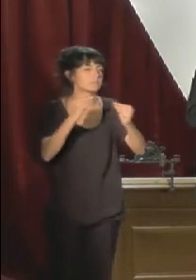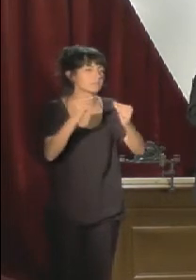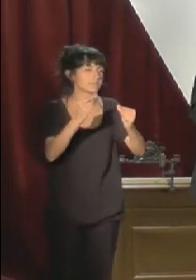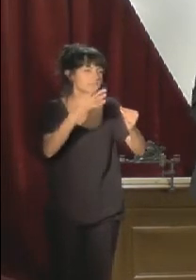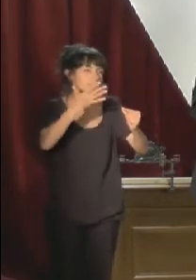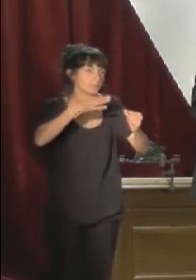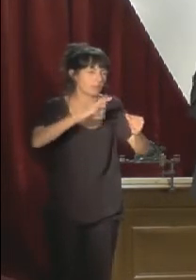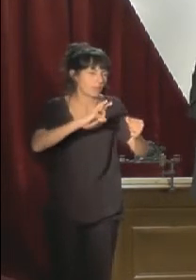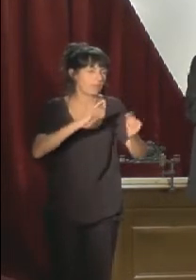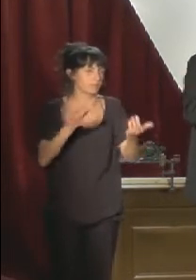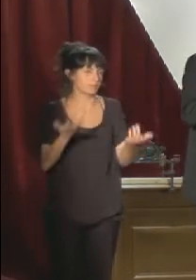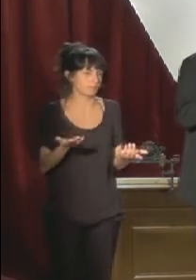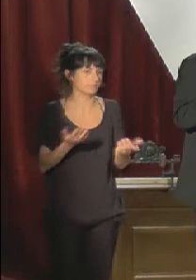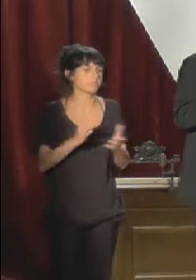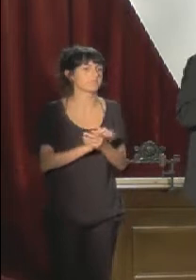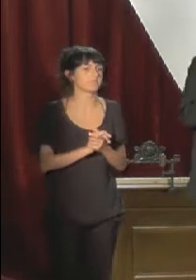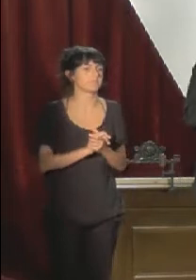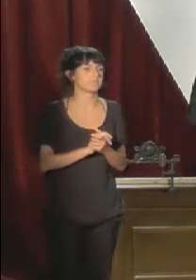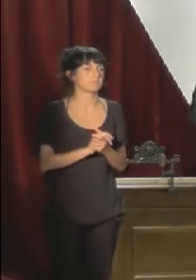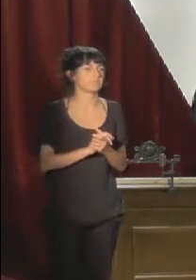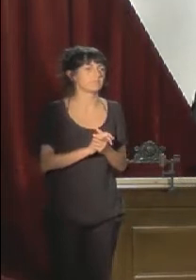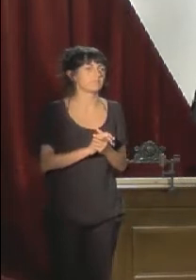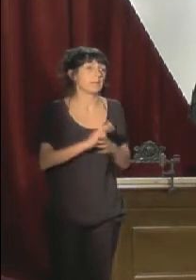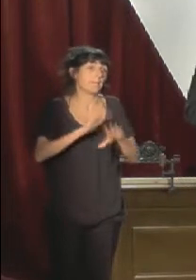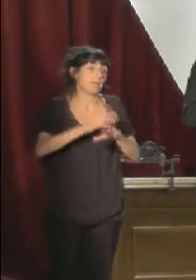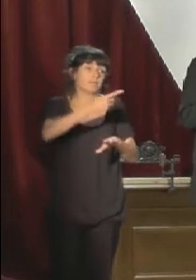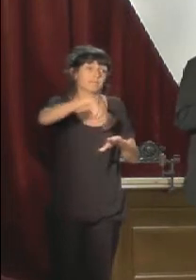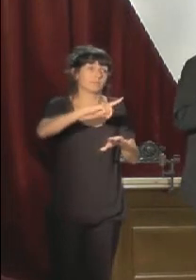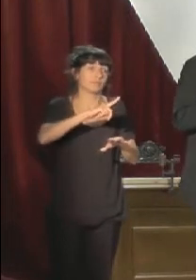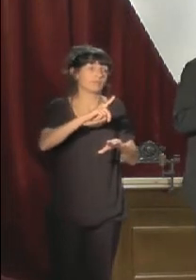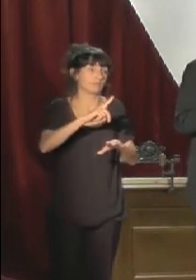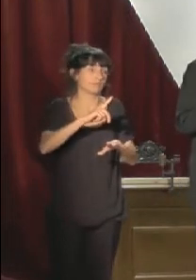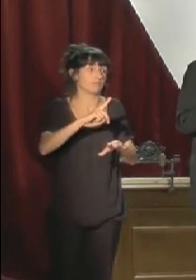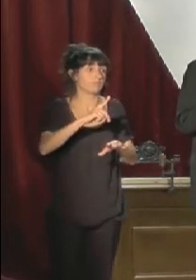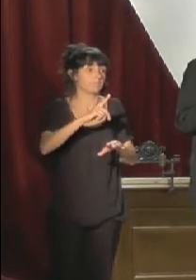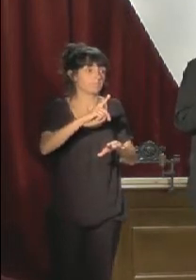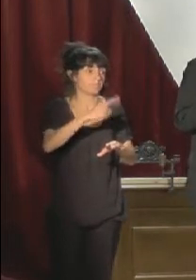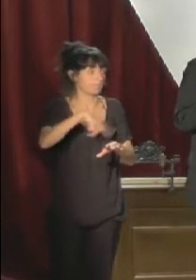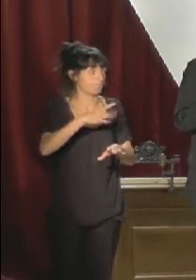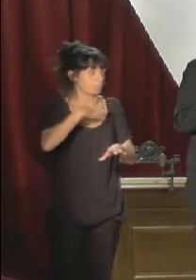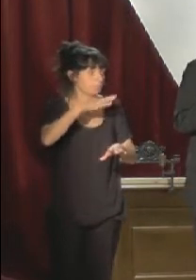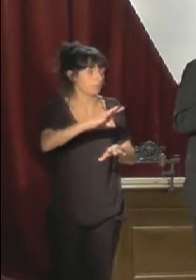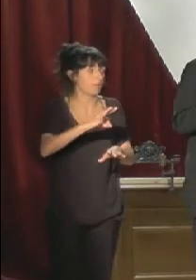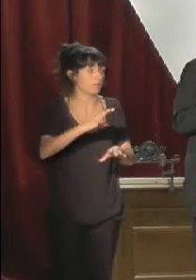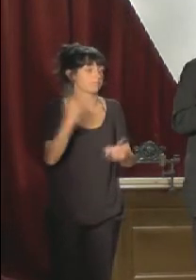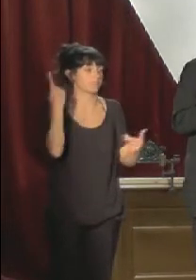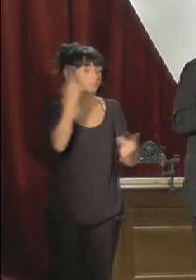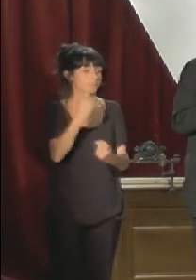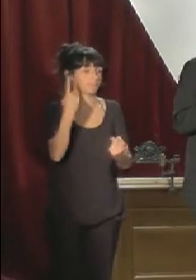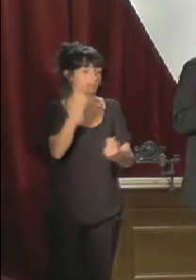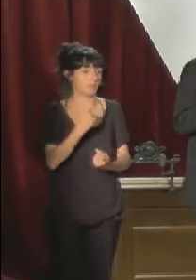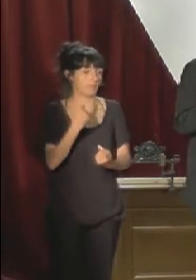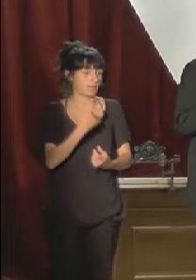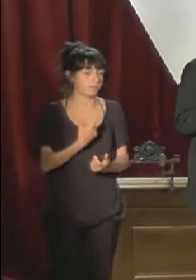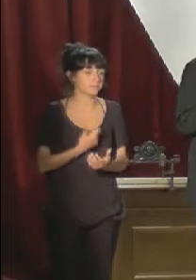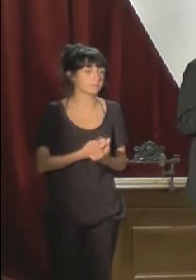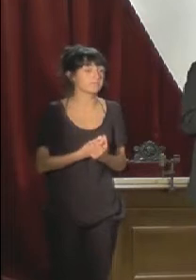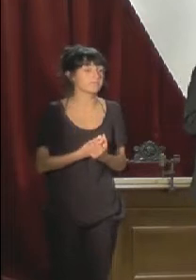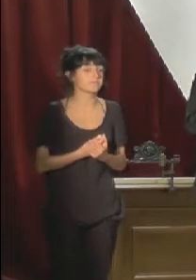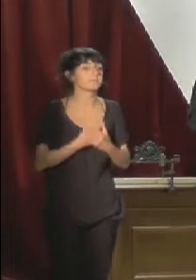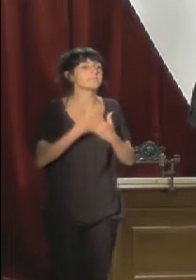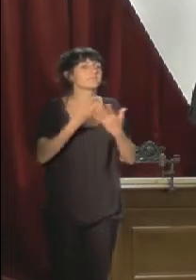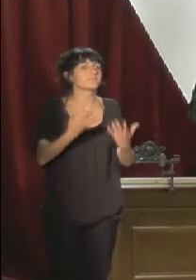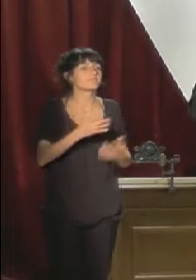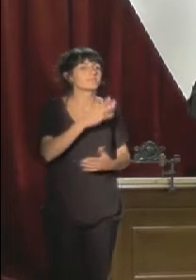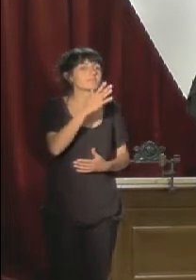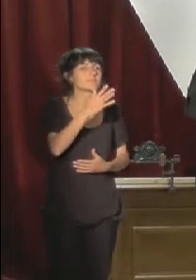de intervención por parte de vostedes, por parte de todos vos. Dicía que en Marea ten que ser, e vai